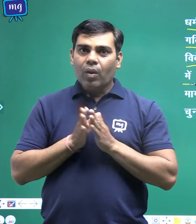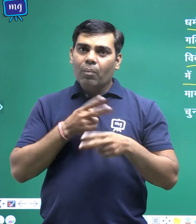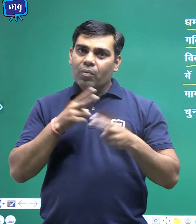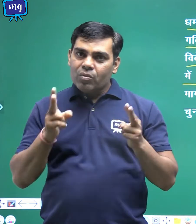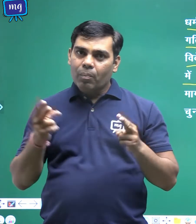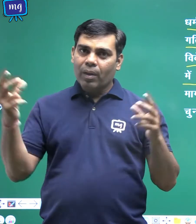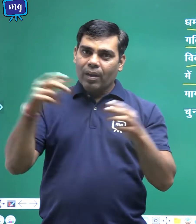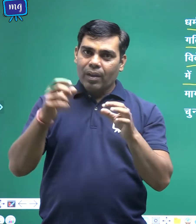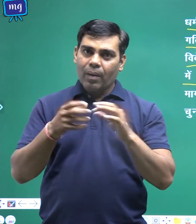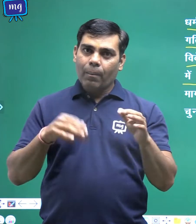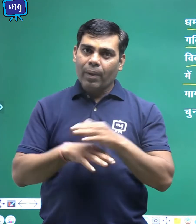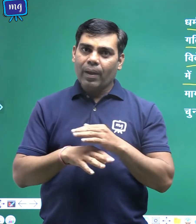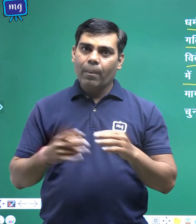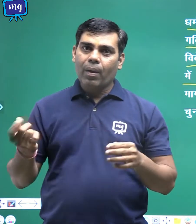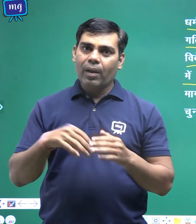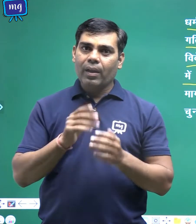में भाग लेने